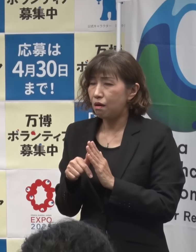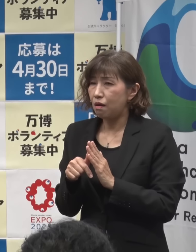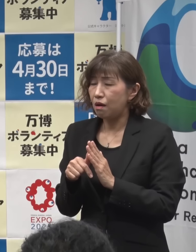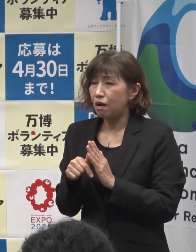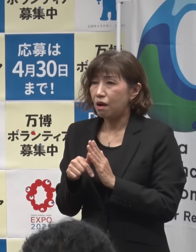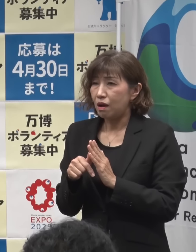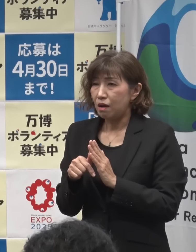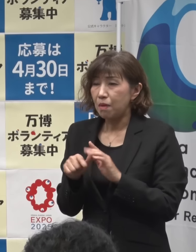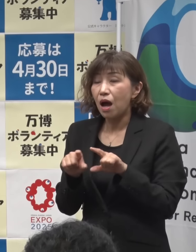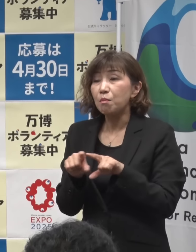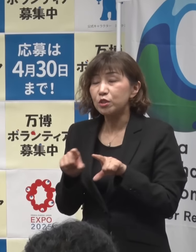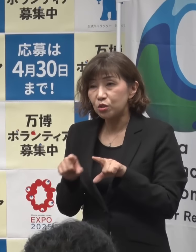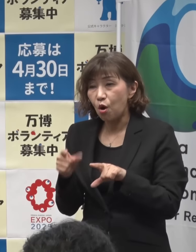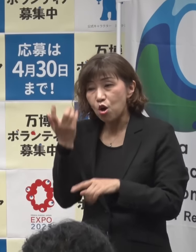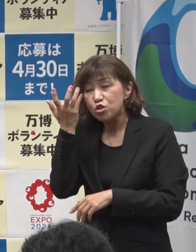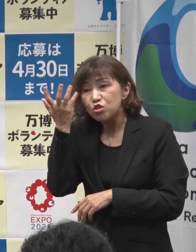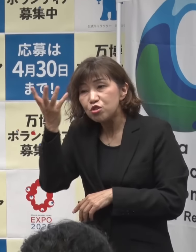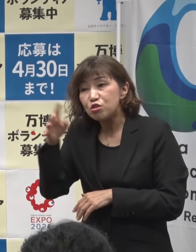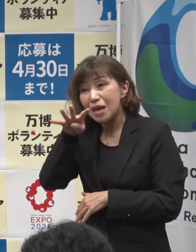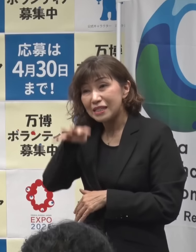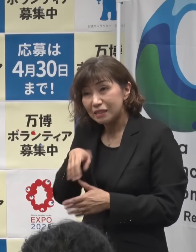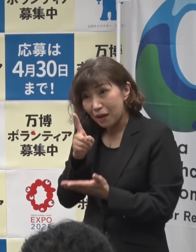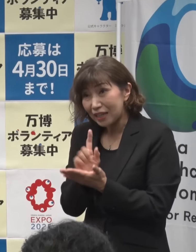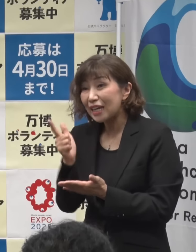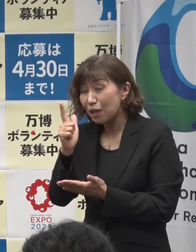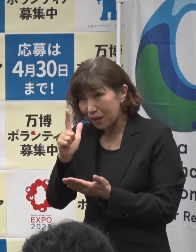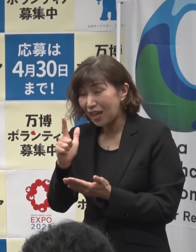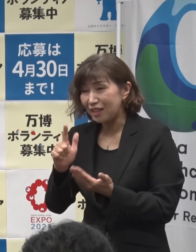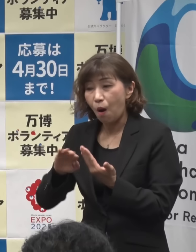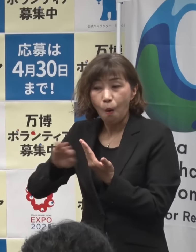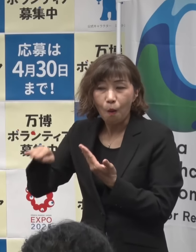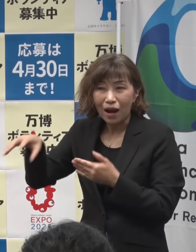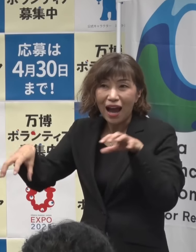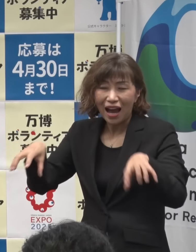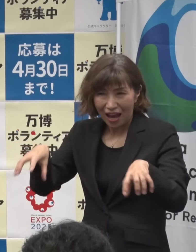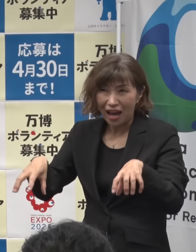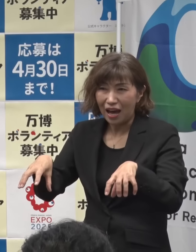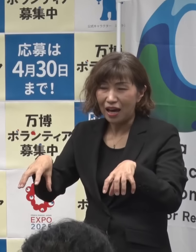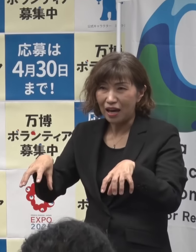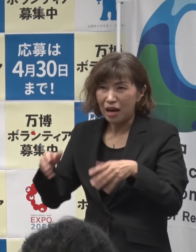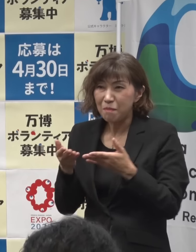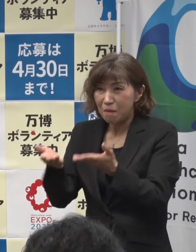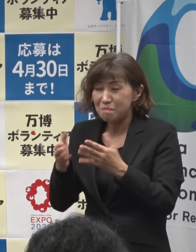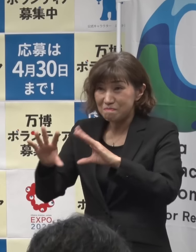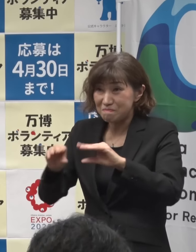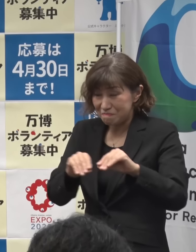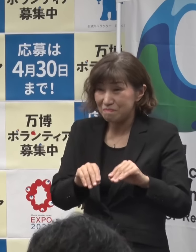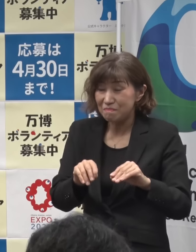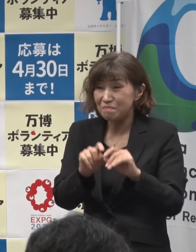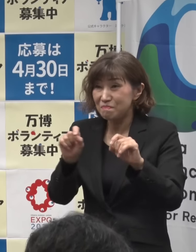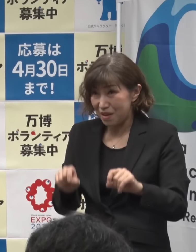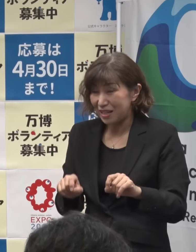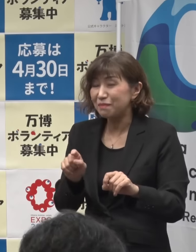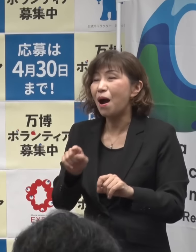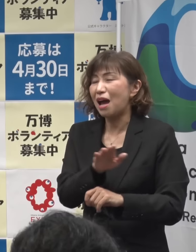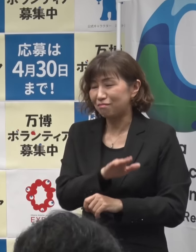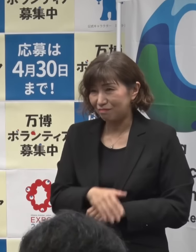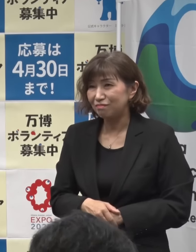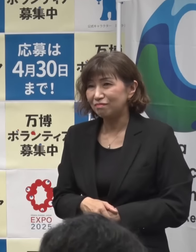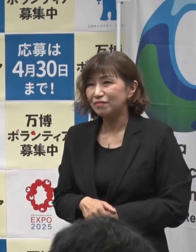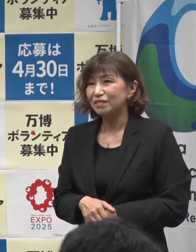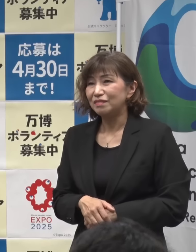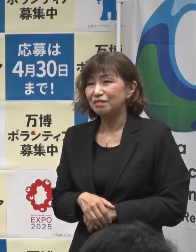これはもちろん夢島だけじゃなくて他も被災することになると思うんですけれども、それを大きな地震じゃなければ問題ないということになりますが、大きな地震が起きたらまあおそらく夢